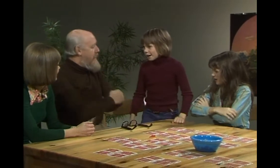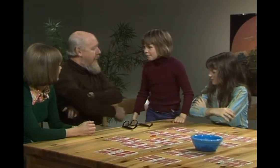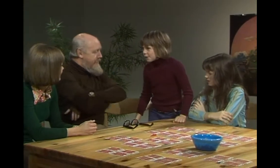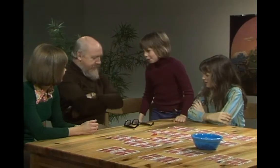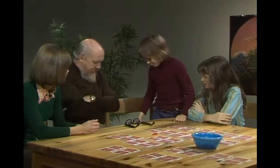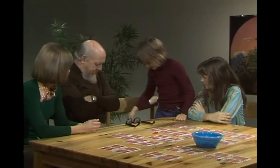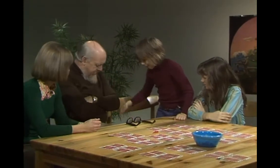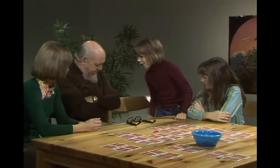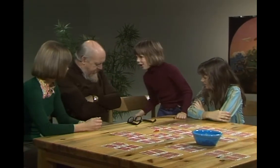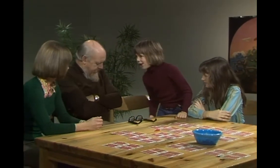för djur?